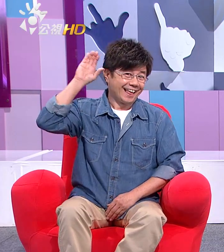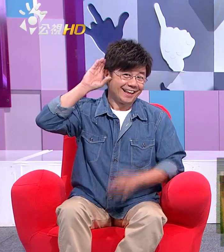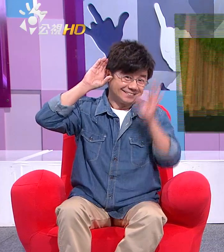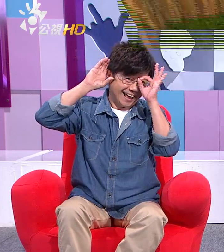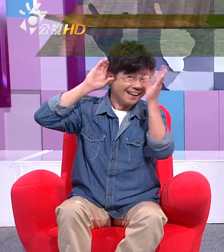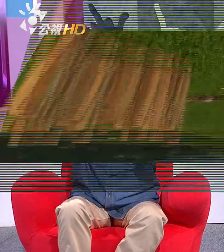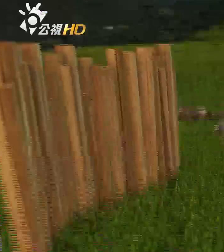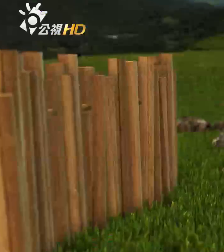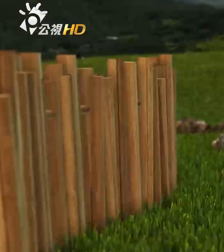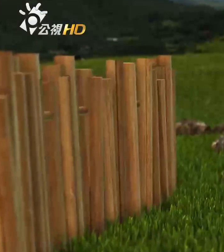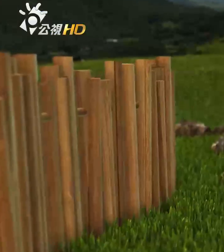听看，请看。